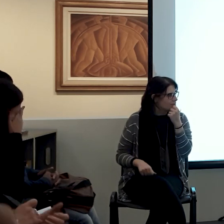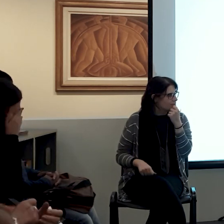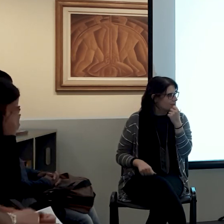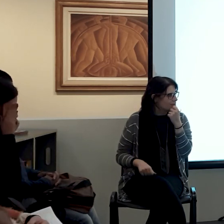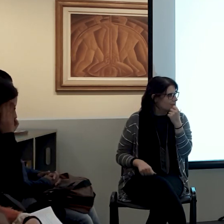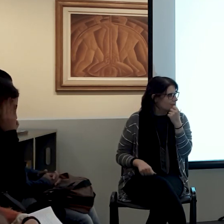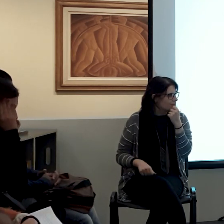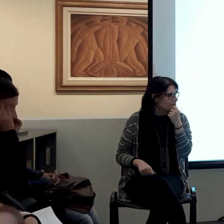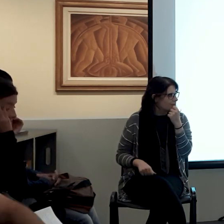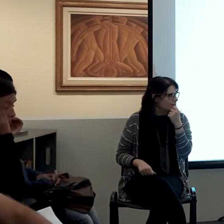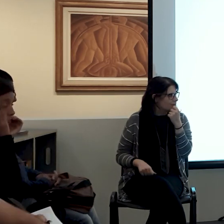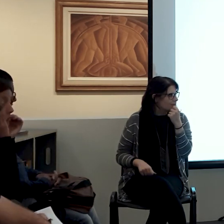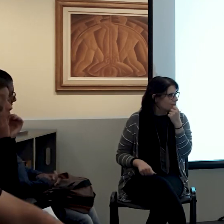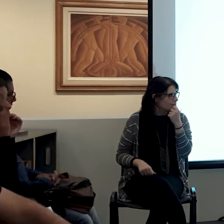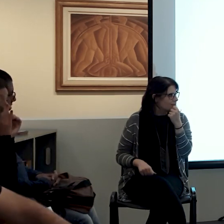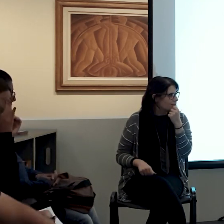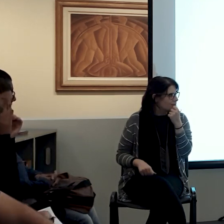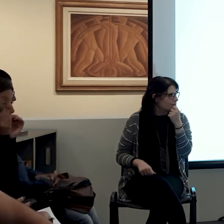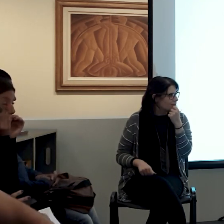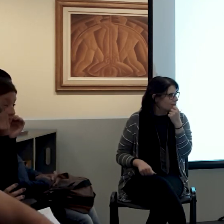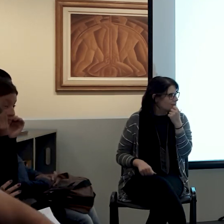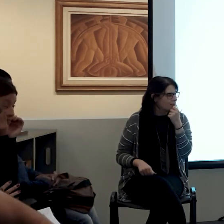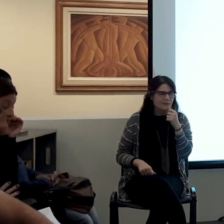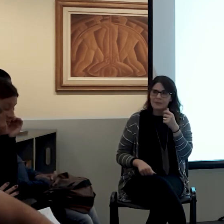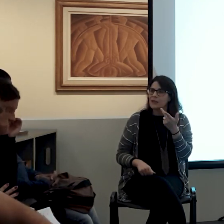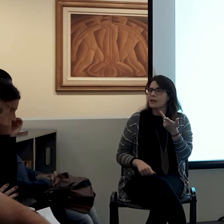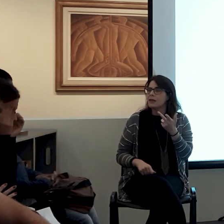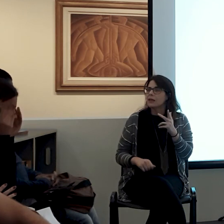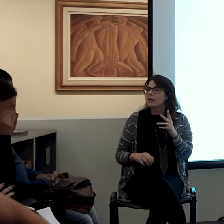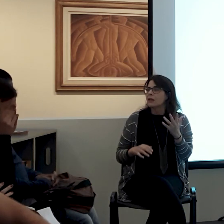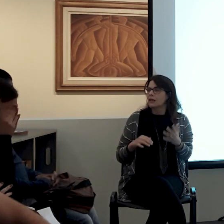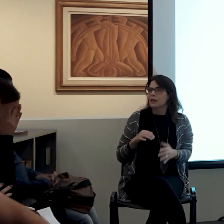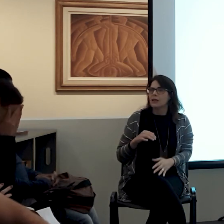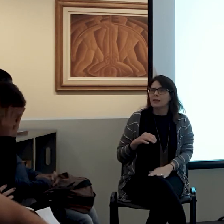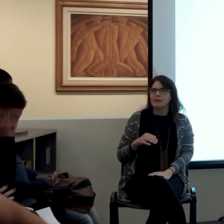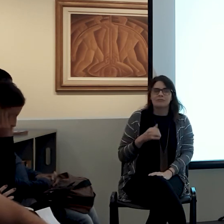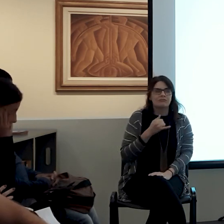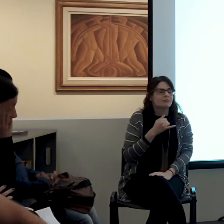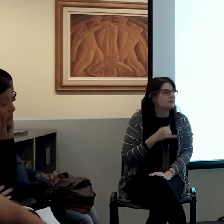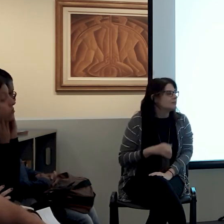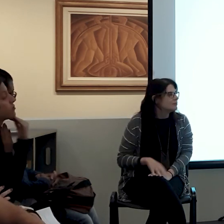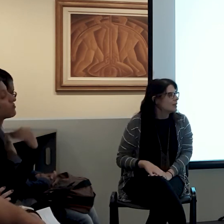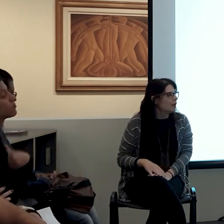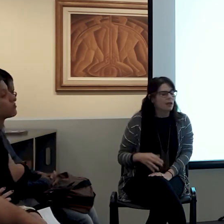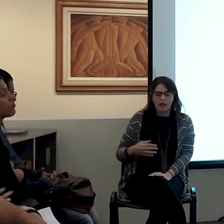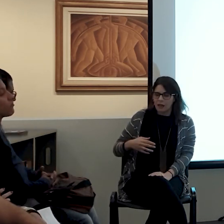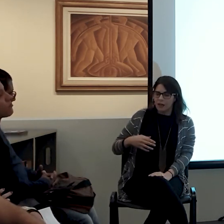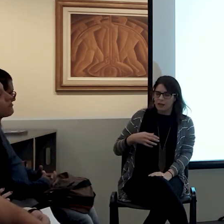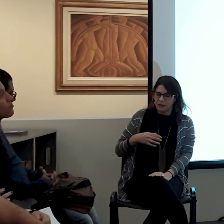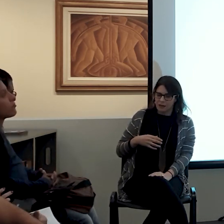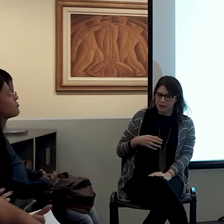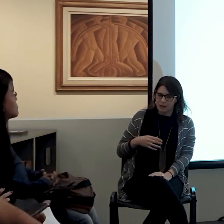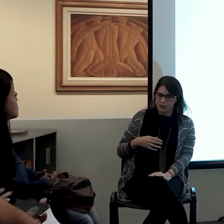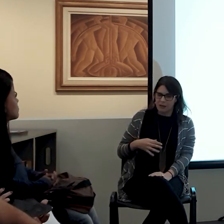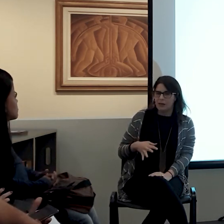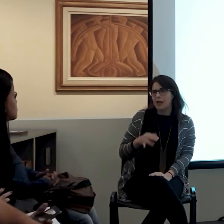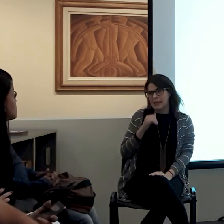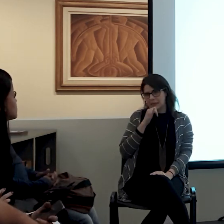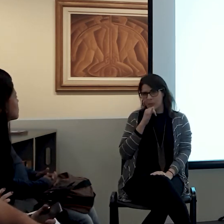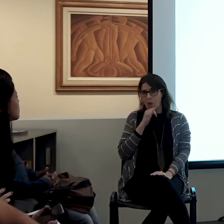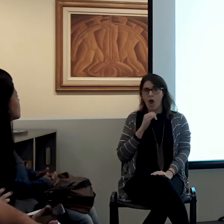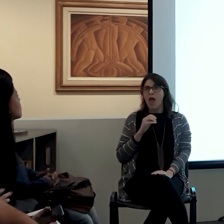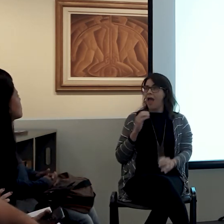o bode na sala, né? E passou a ser ela mesma a sala, né? Quando deixou de ser aquilo que era o horror dos